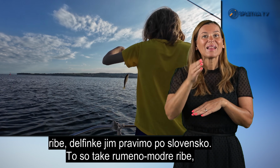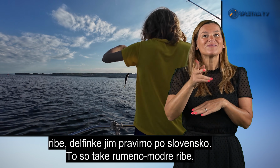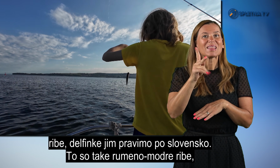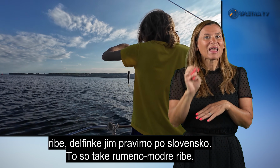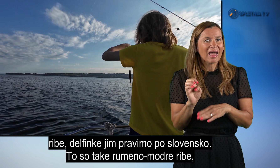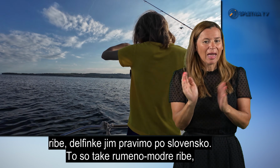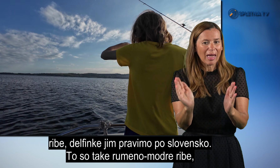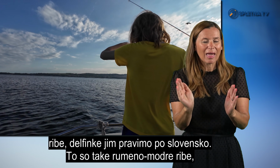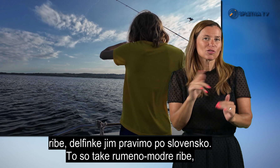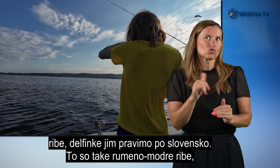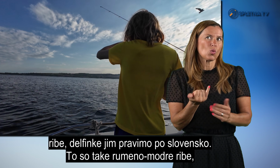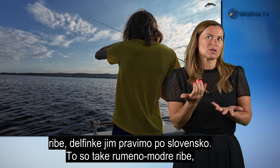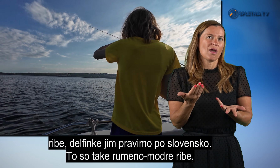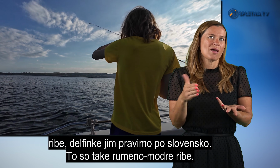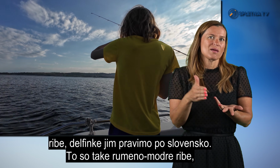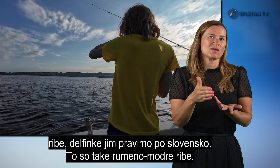To so take